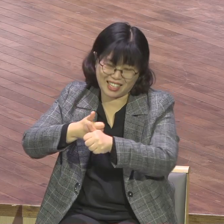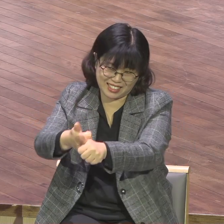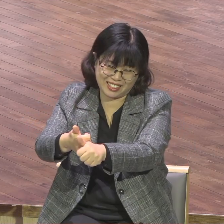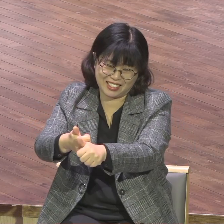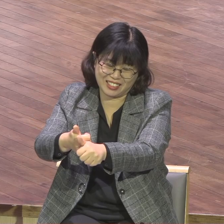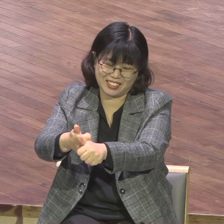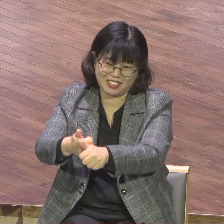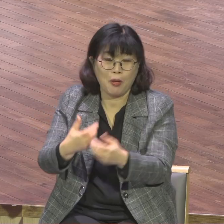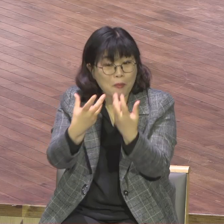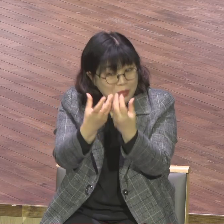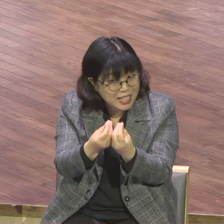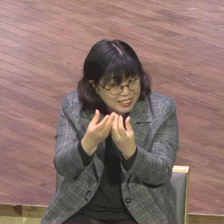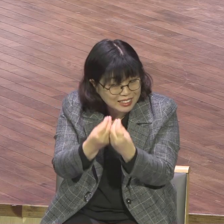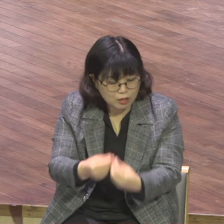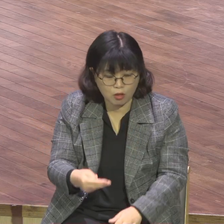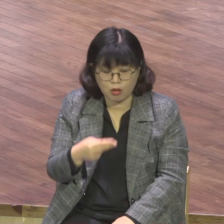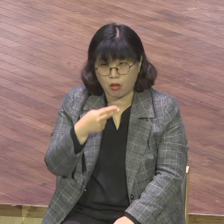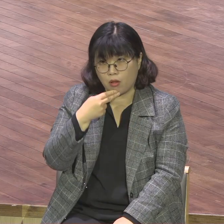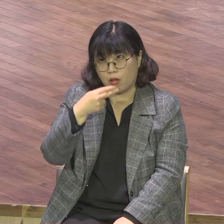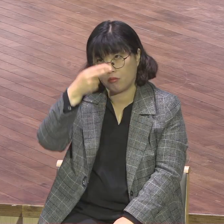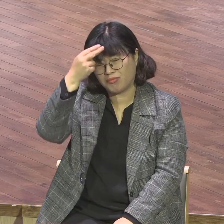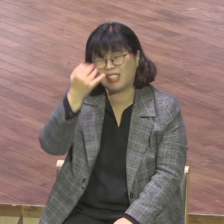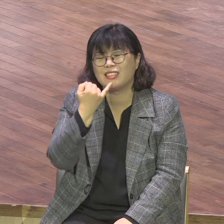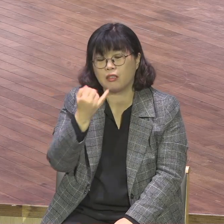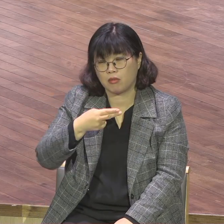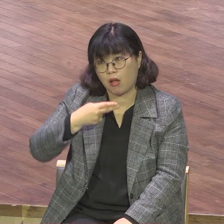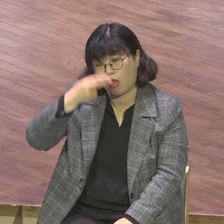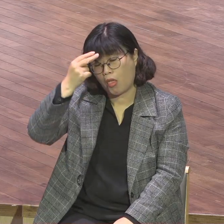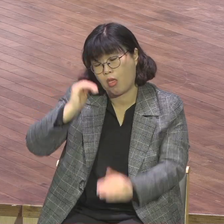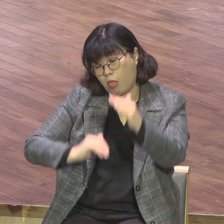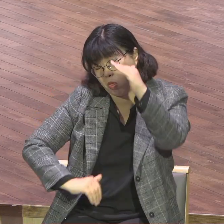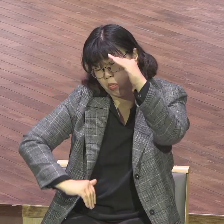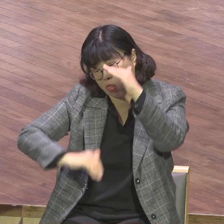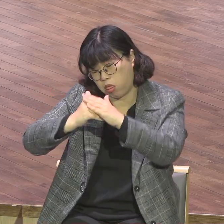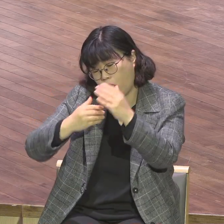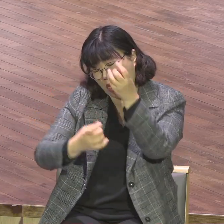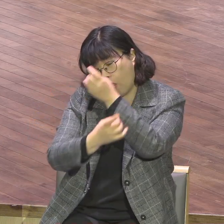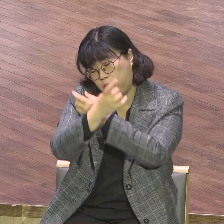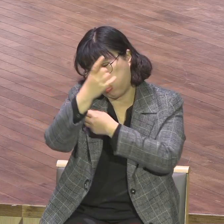술을 많이 먹으면 틈을 준단 말이요. 아시겠어요?